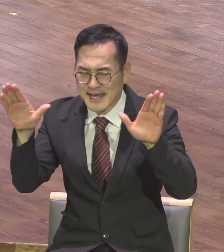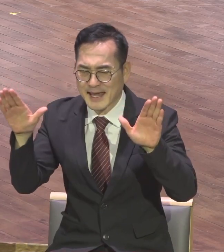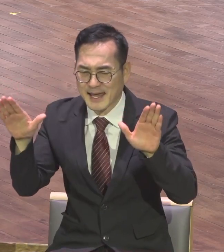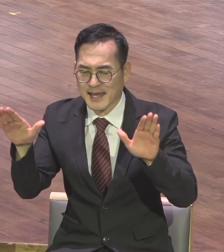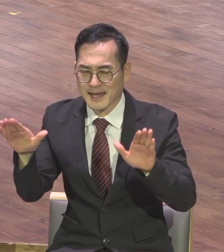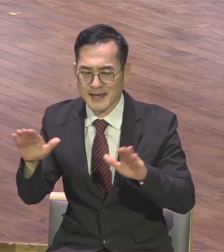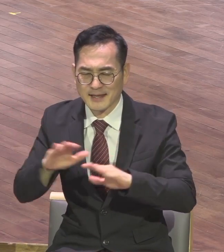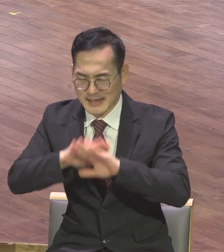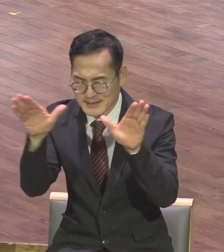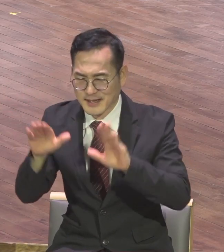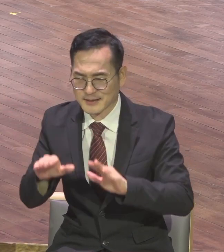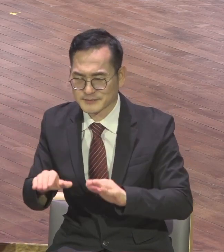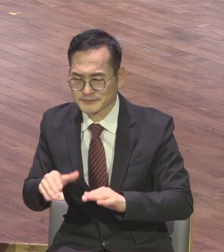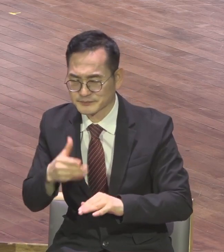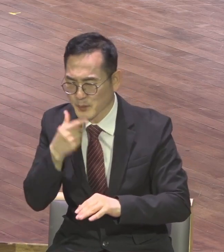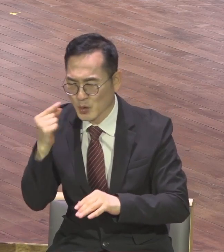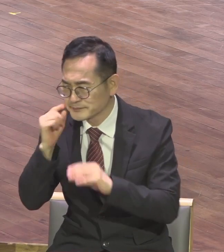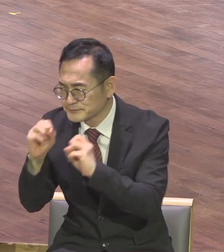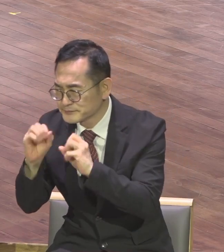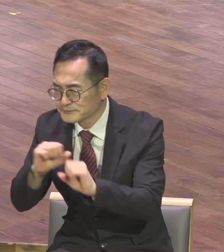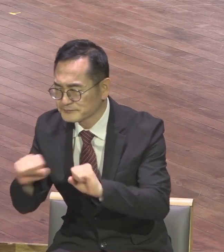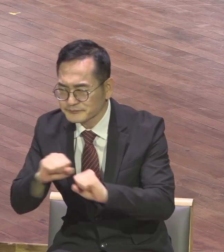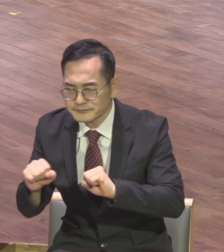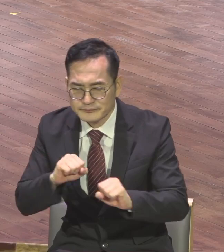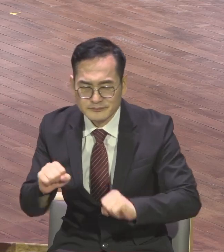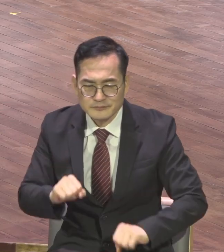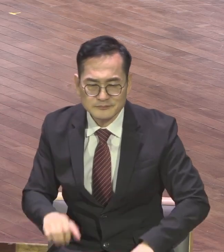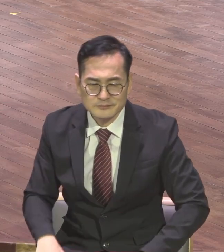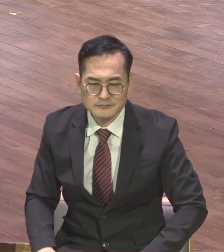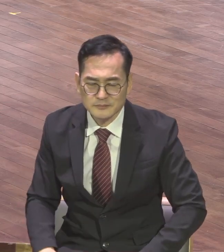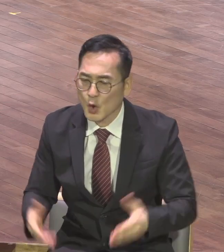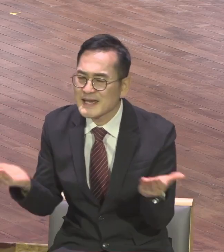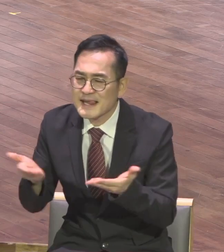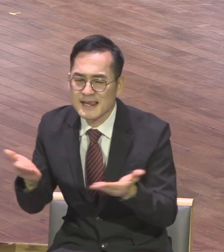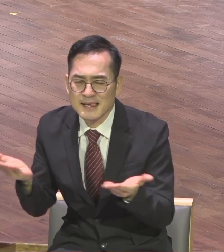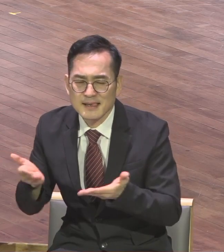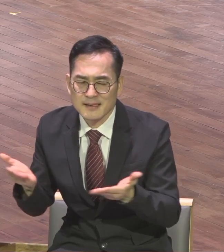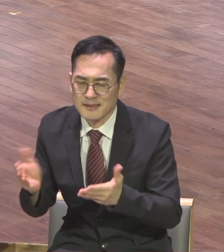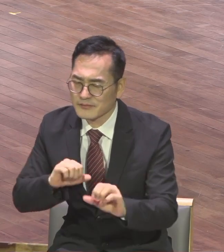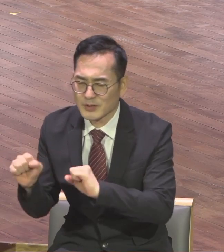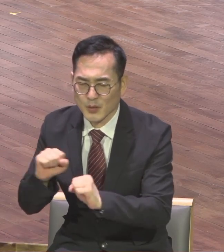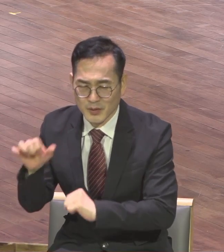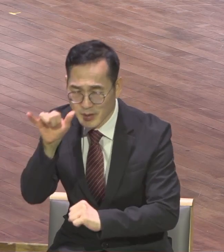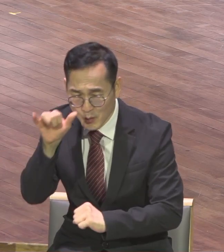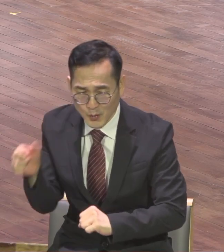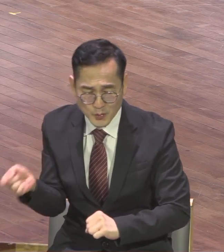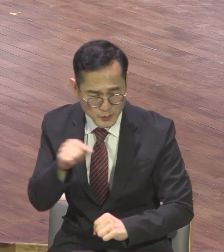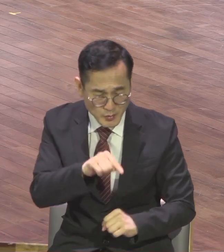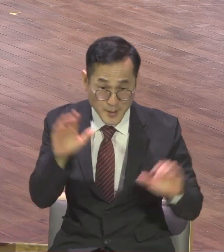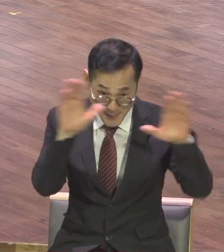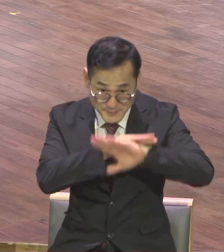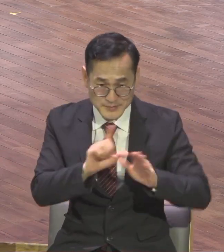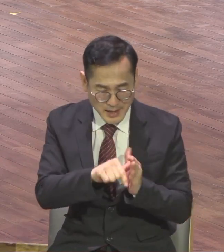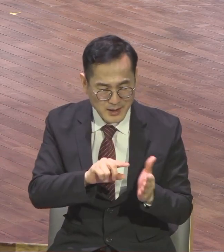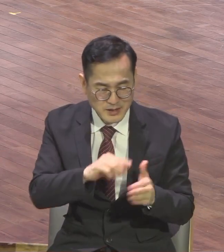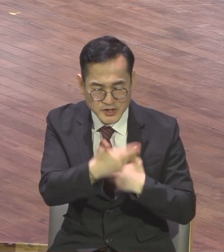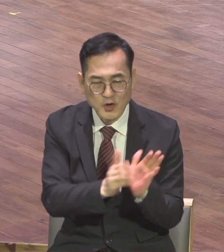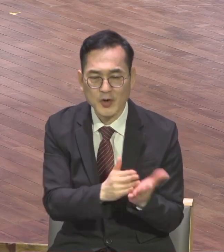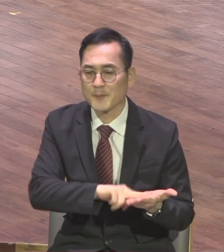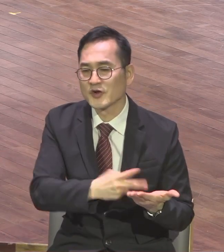사냥 다니고 밤에는 성경을 번역해서 이 라틴어를 독일어로 그